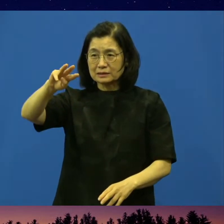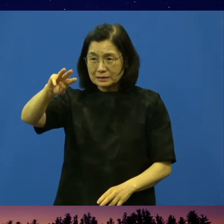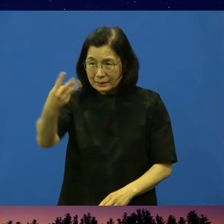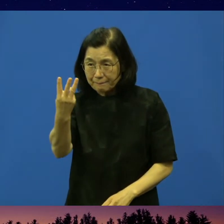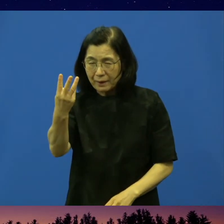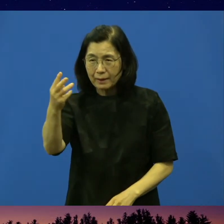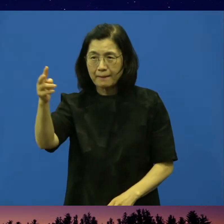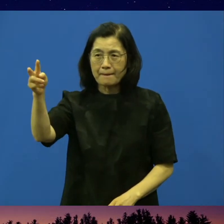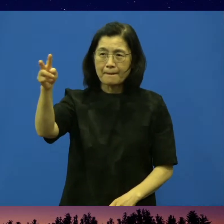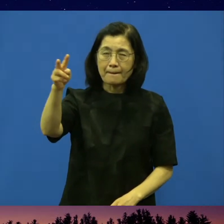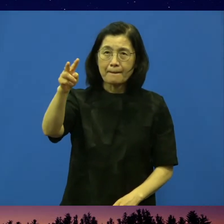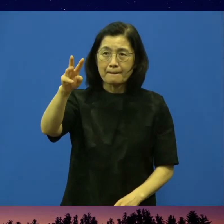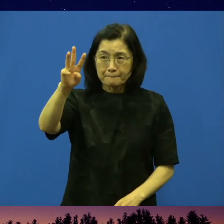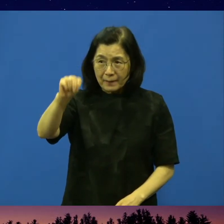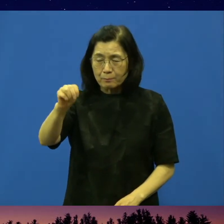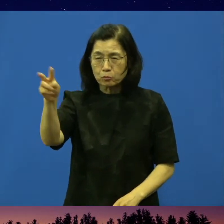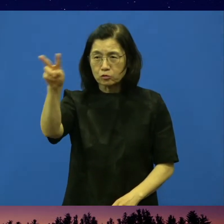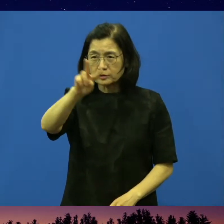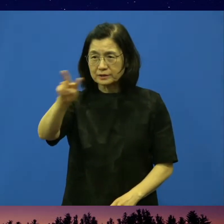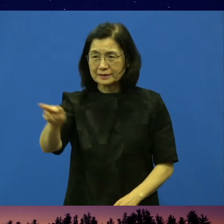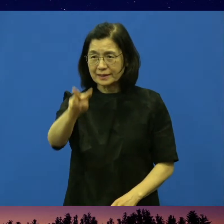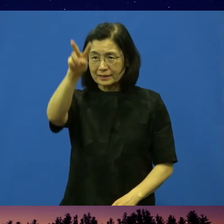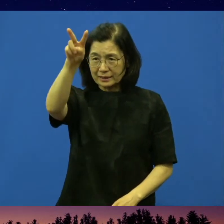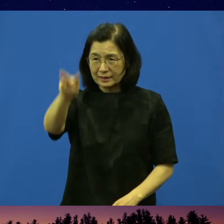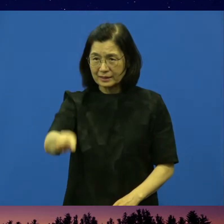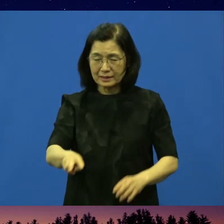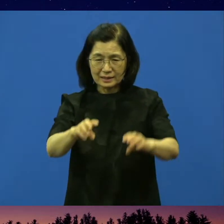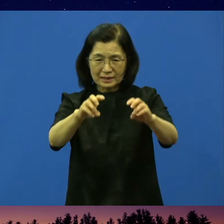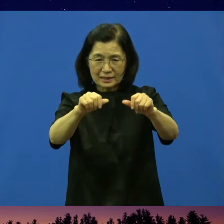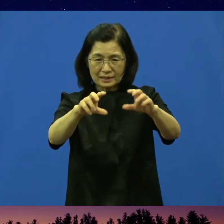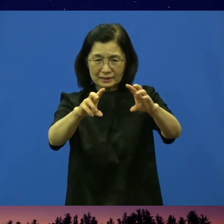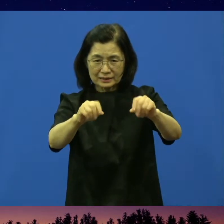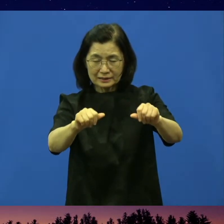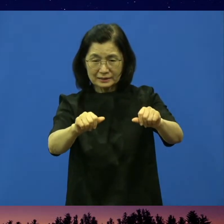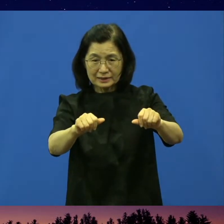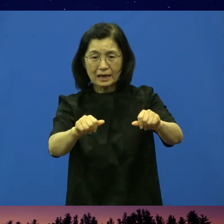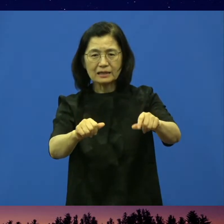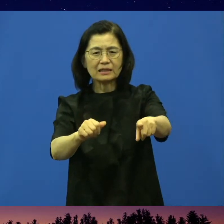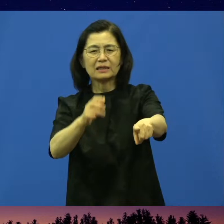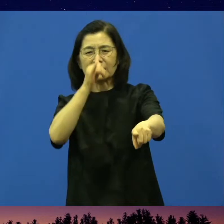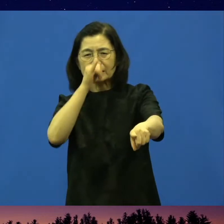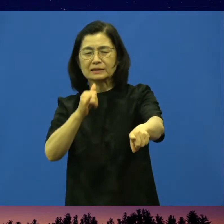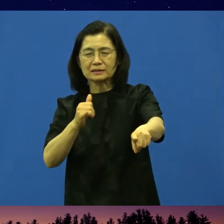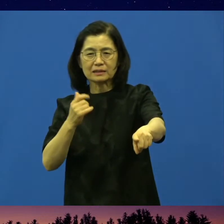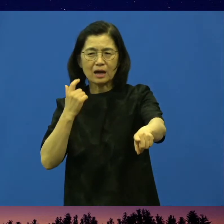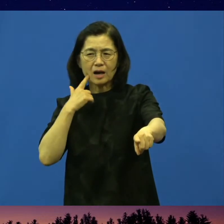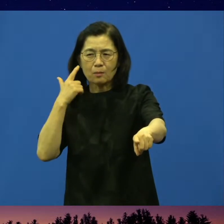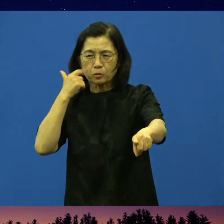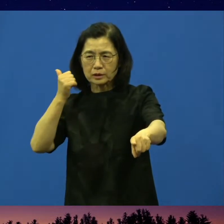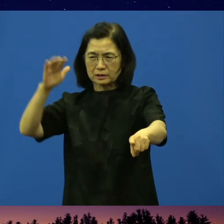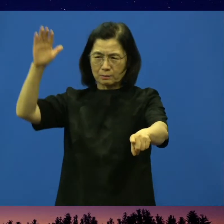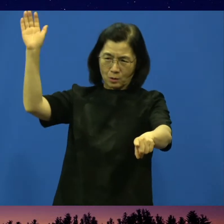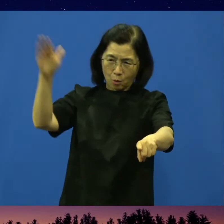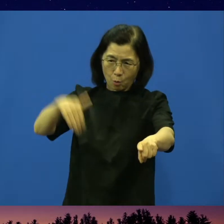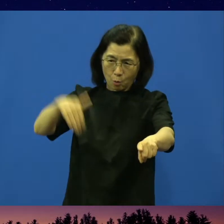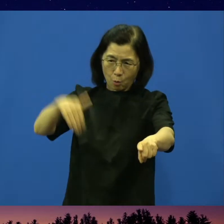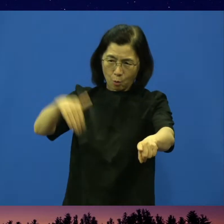나왔어요. 그게 그 시가가 그랬어요. 처음에 나온 걸 나보고 한번 보라고 해요. 근데